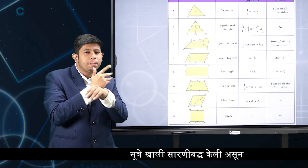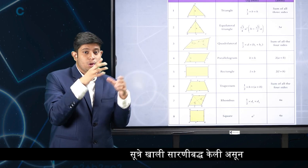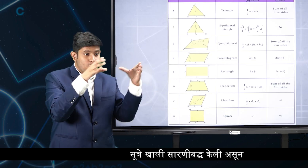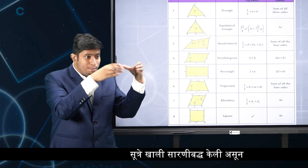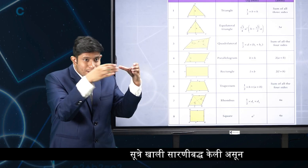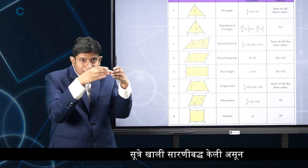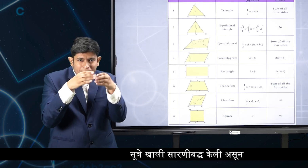असून